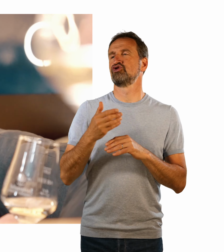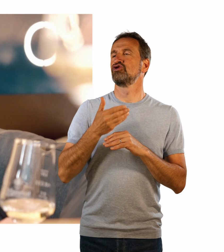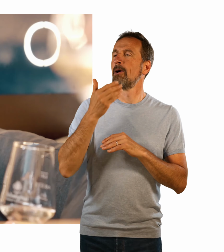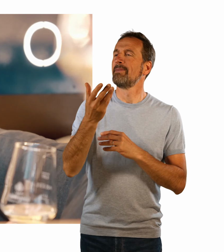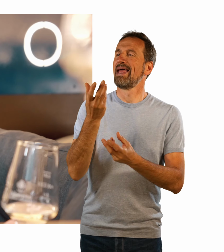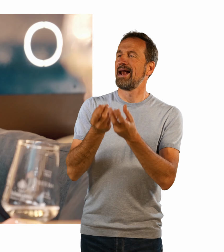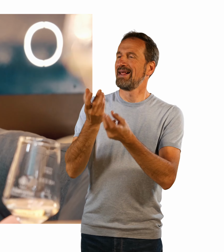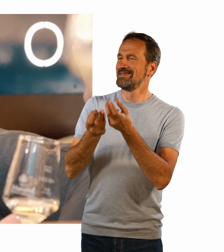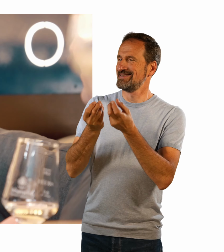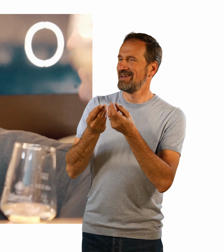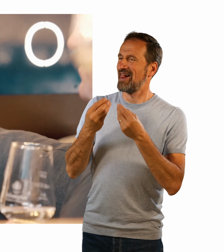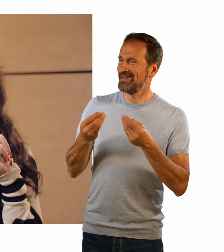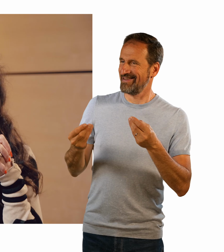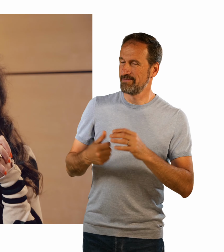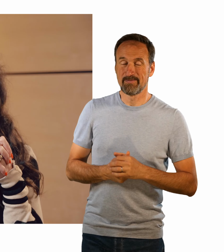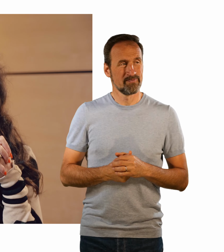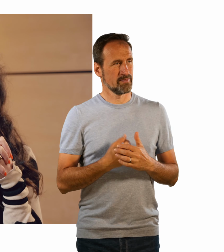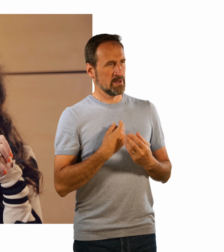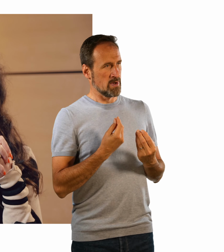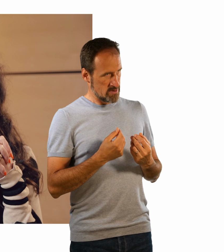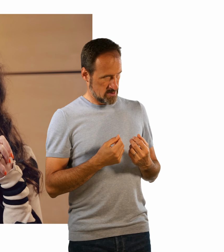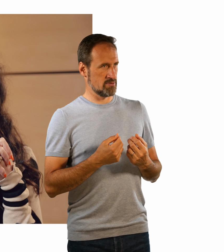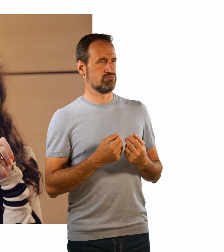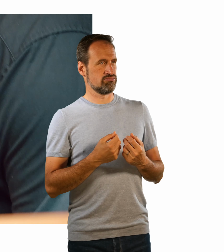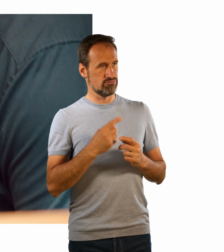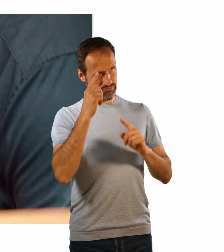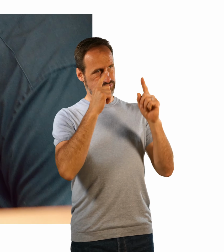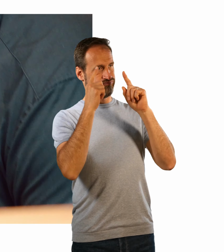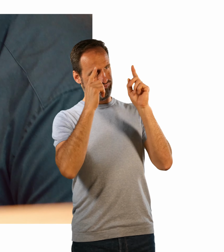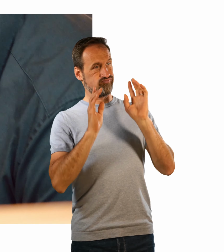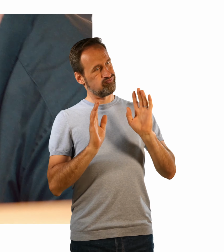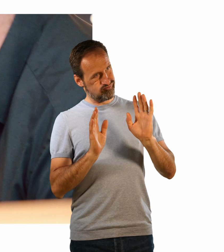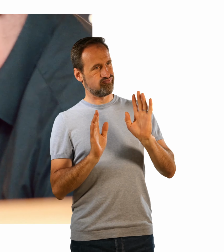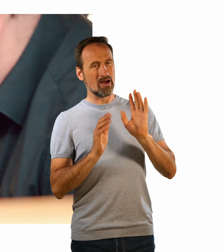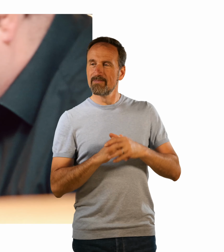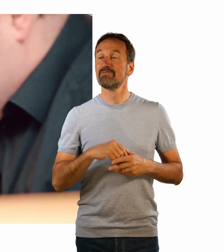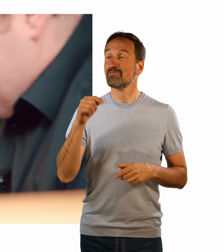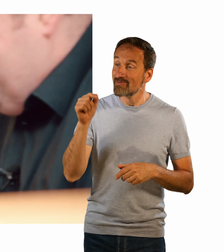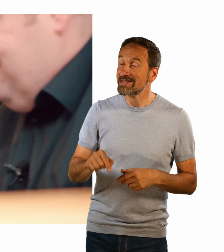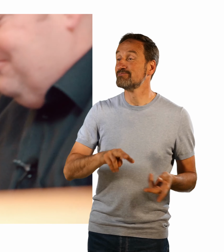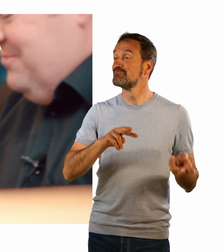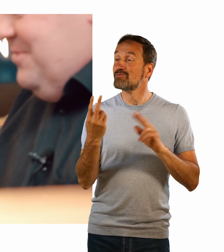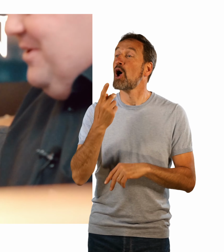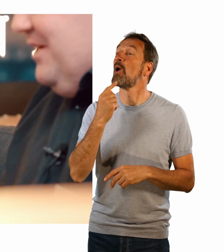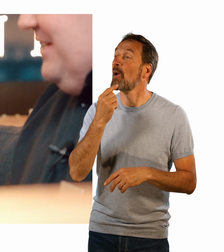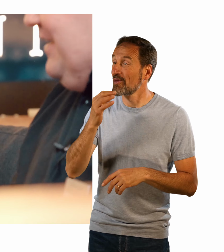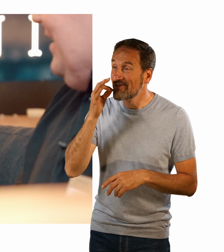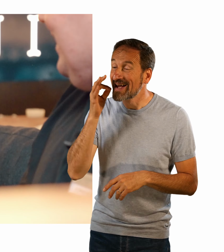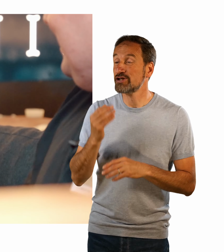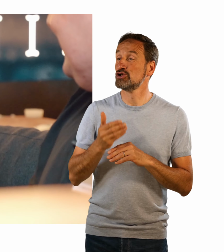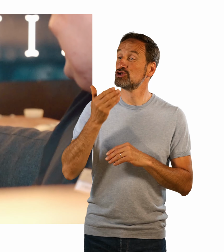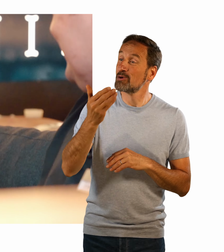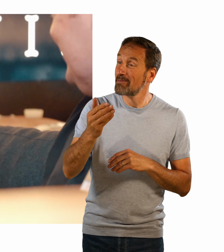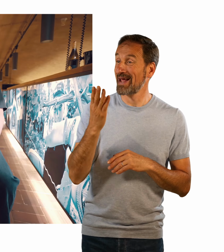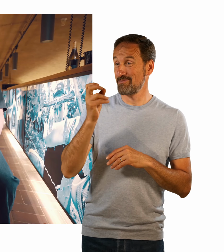tatsächlich schon gedacht, puh, Kim, du merkst das schon ein bisschen. So, jetzt kommen wir zum Rotwein. Ein Spätburgunder vom